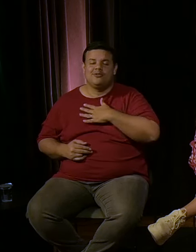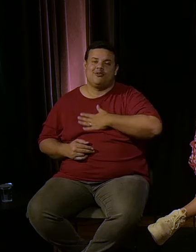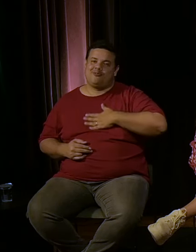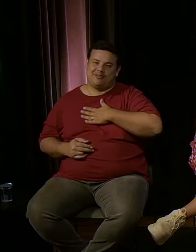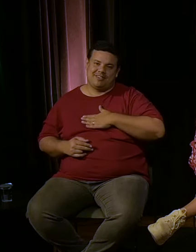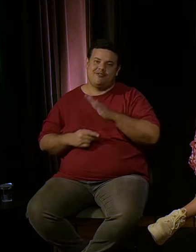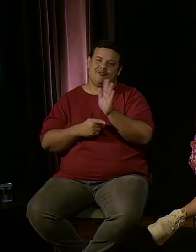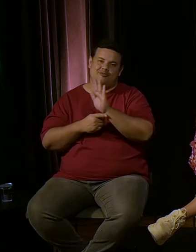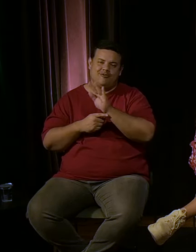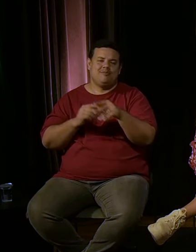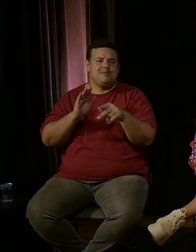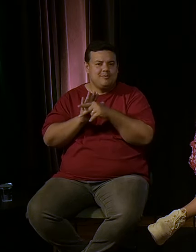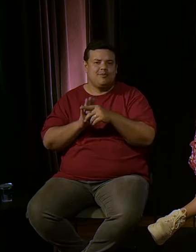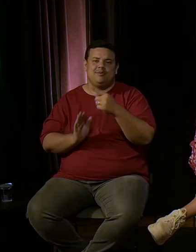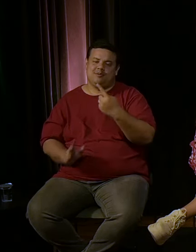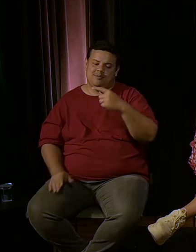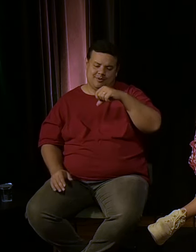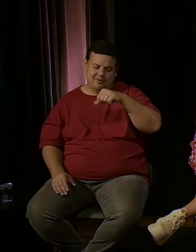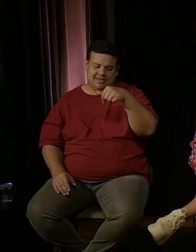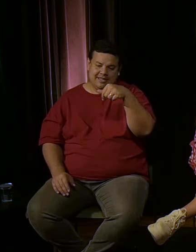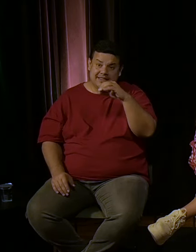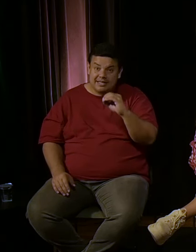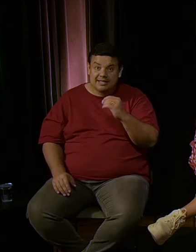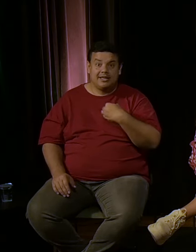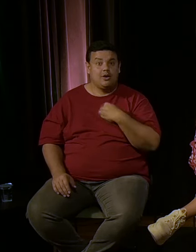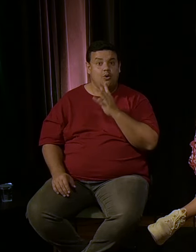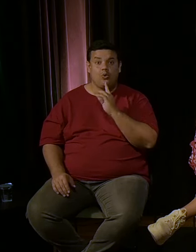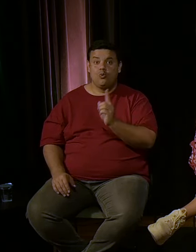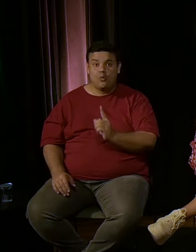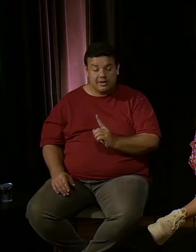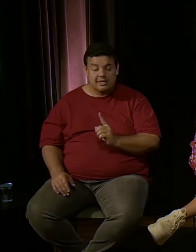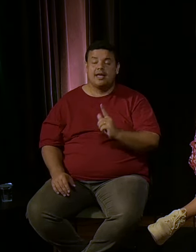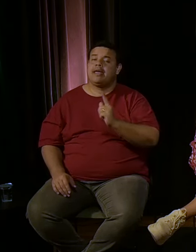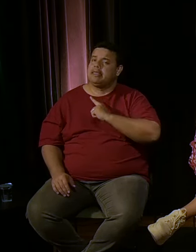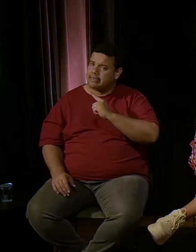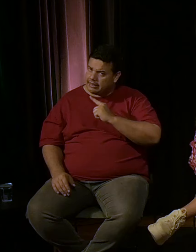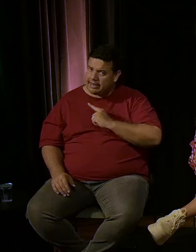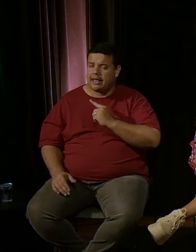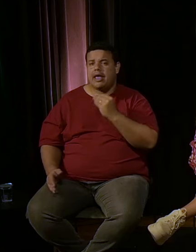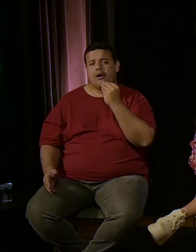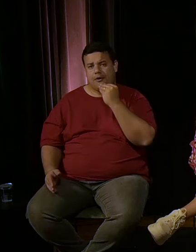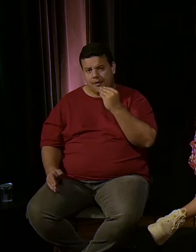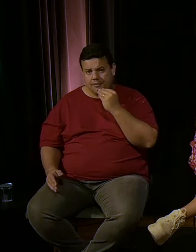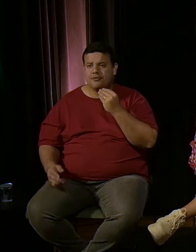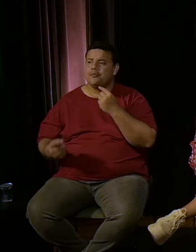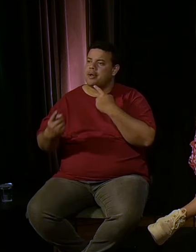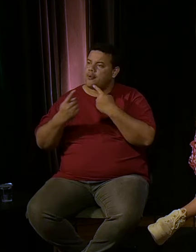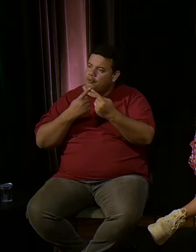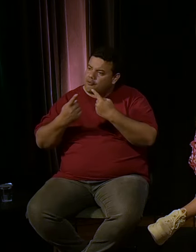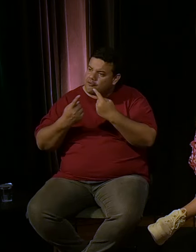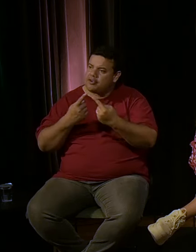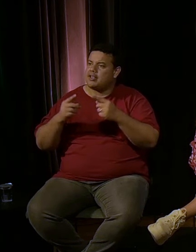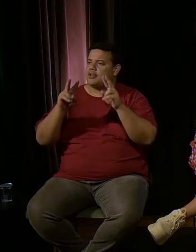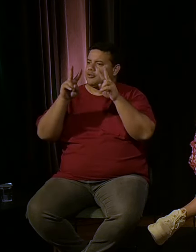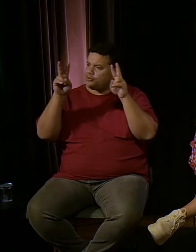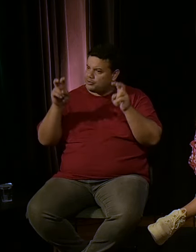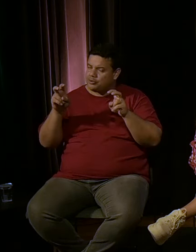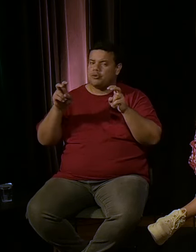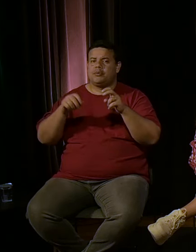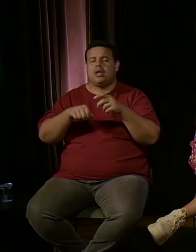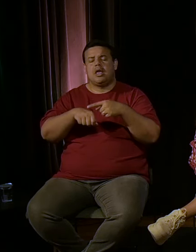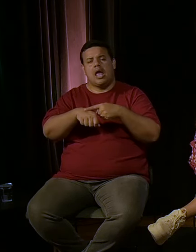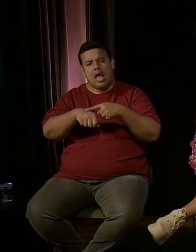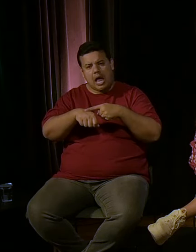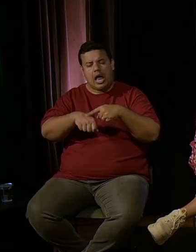de 70, que eu não conhecia, e que tem, sim, lógico, uma conversa sobre a questão